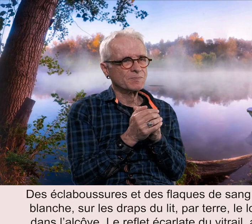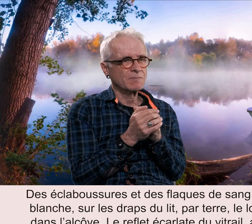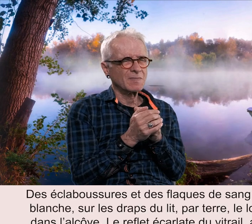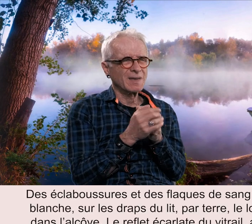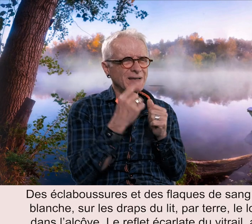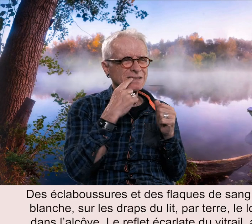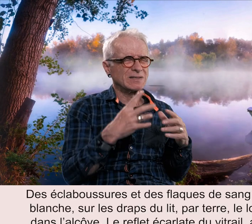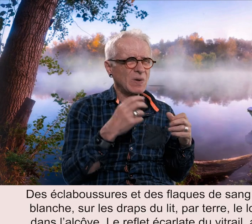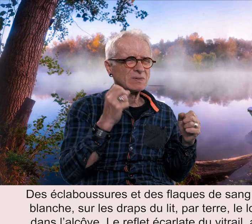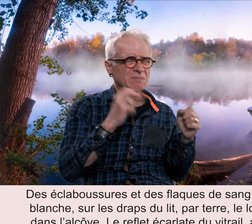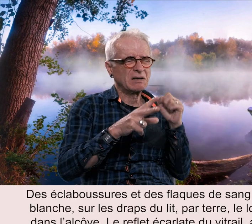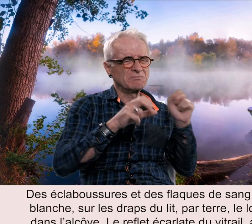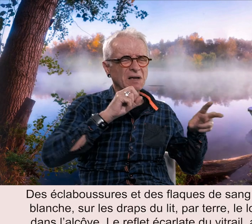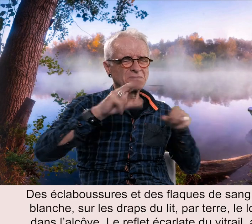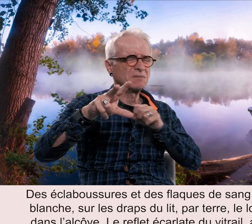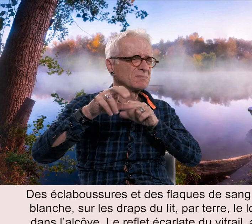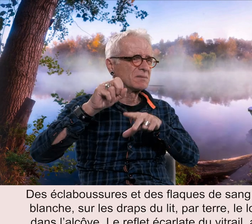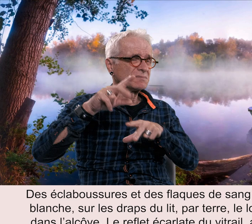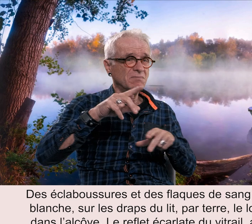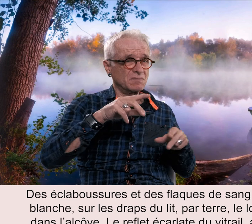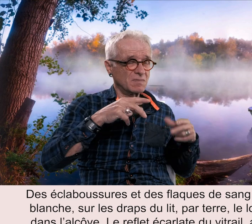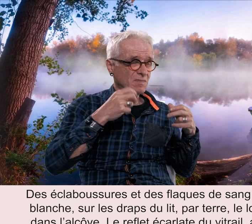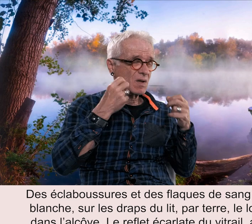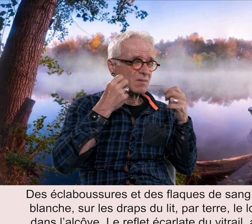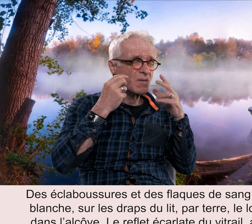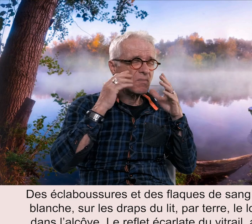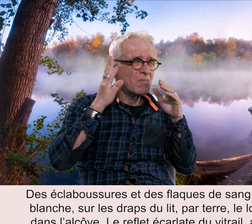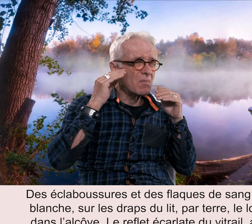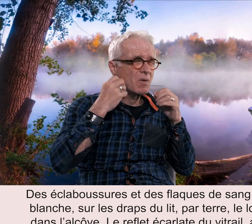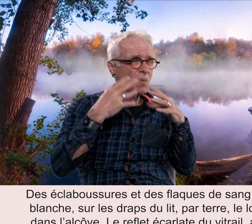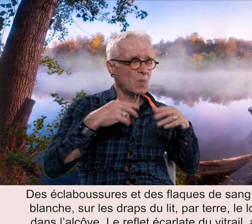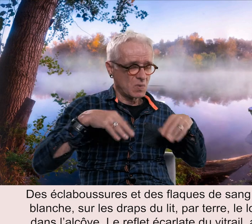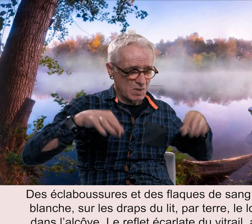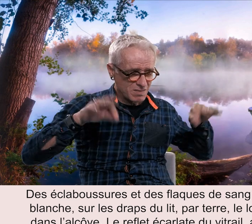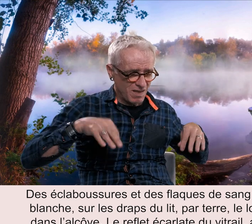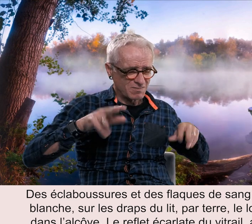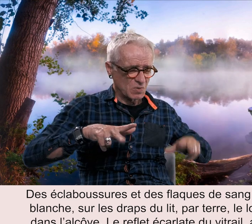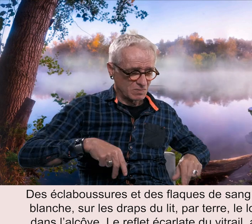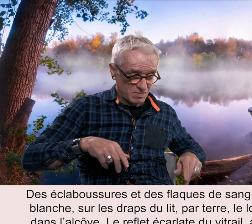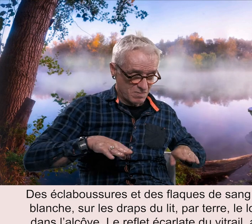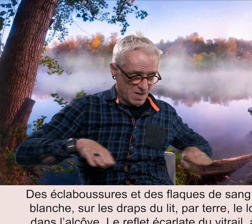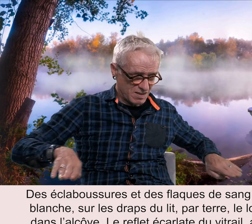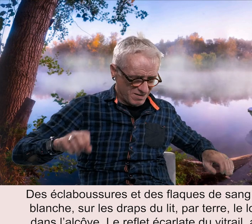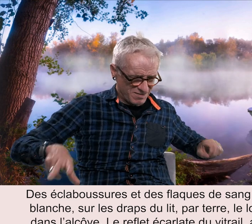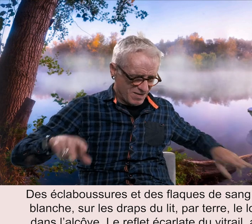Des éclaboussures et des flaques de sang s'étalaient au milieu de leur peau blanche sur les draps du lit, par terre, le long d'un Christ d'ivoire